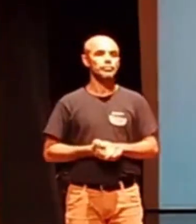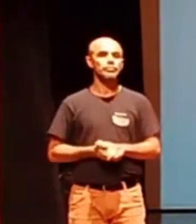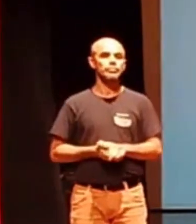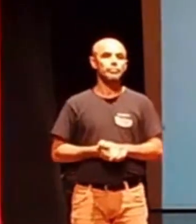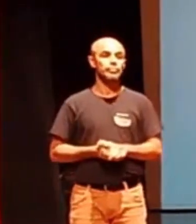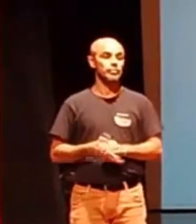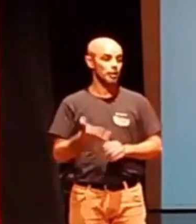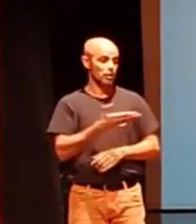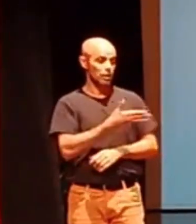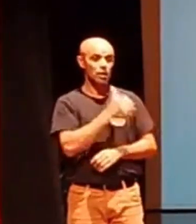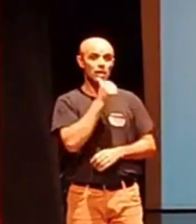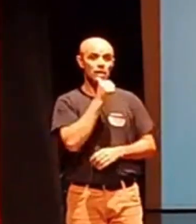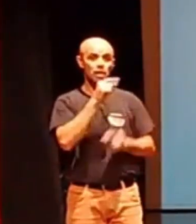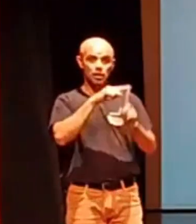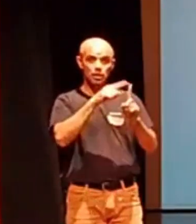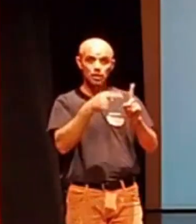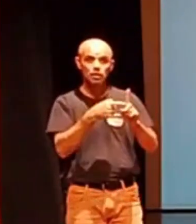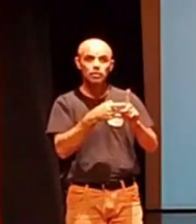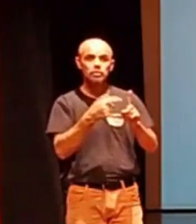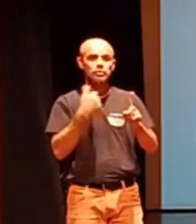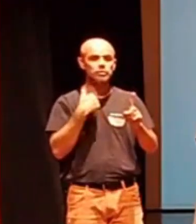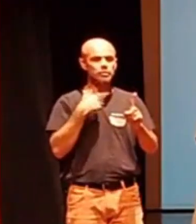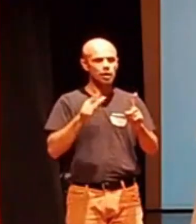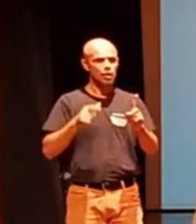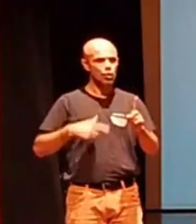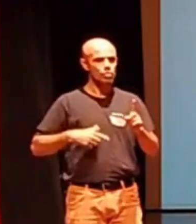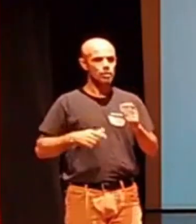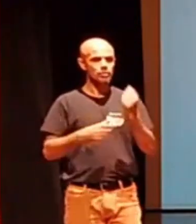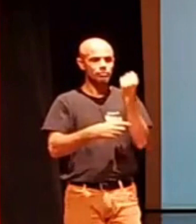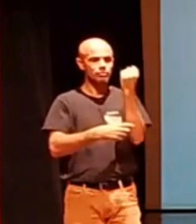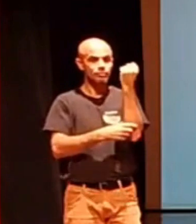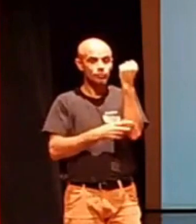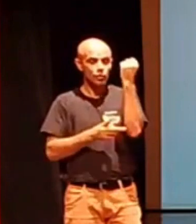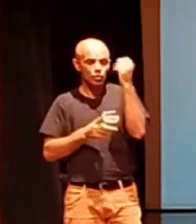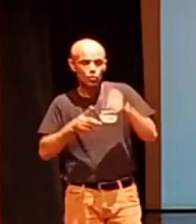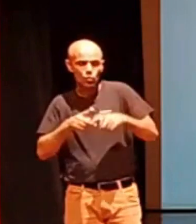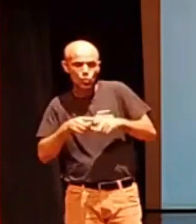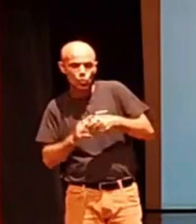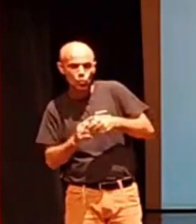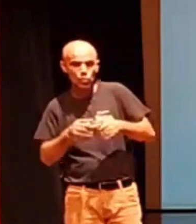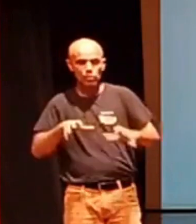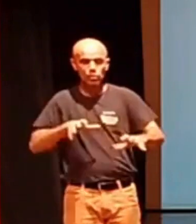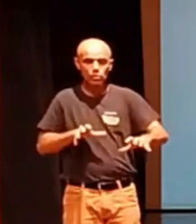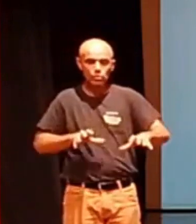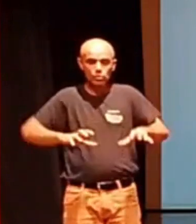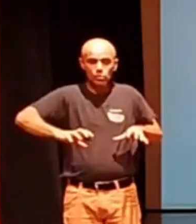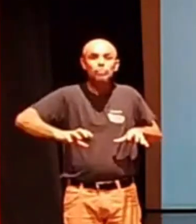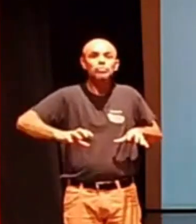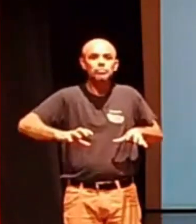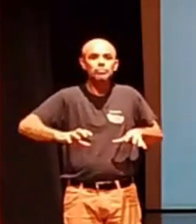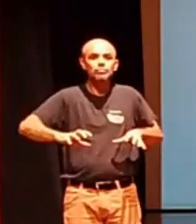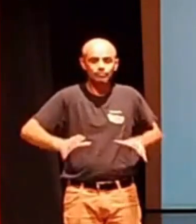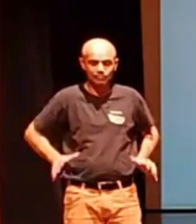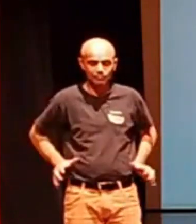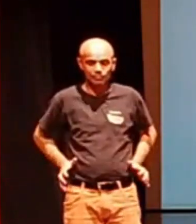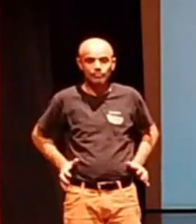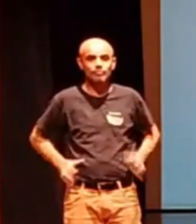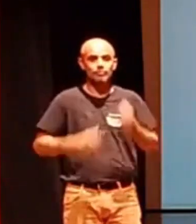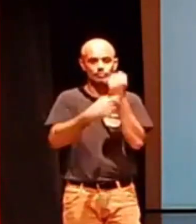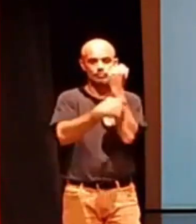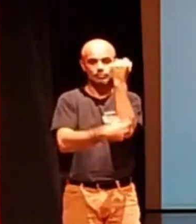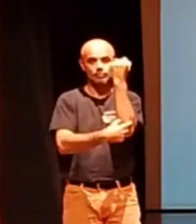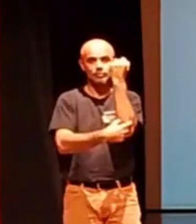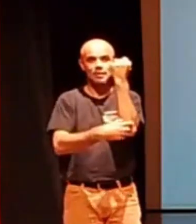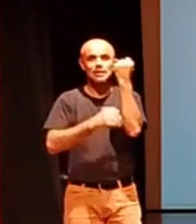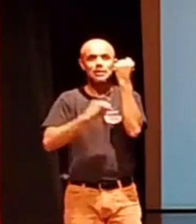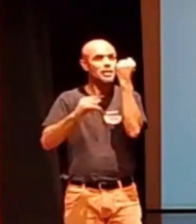Essa gestante, por exemplo, ela tem uma retificação da coluna lombar, né? Ela tem uma inversão dessa curva. E se ela tiver uma